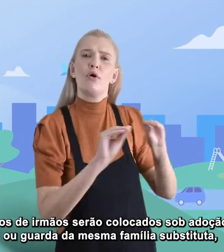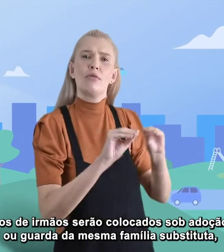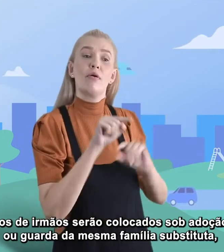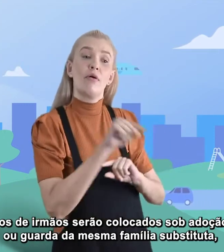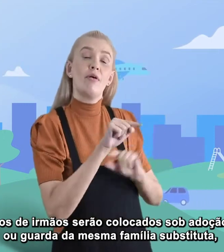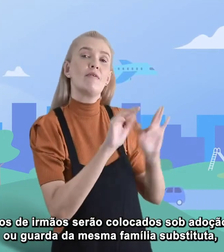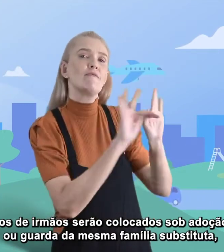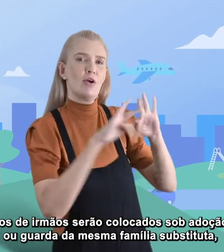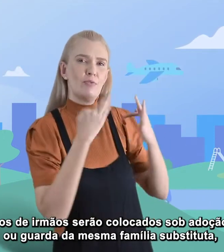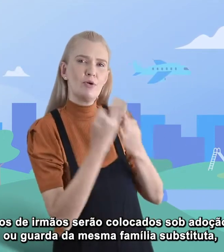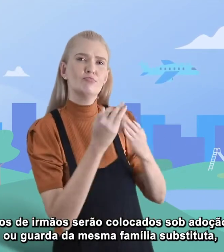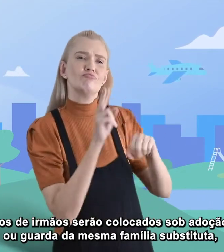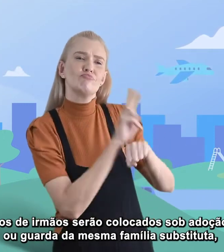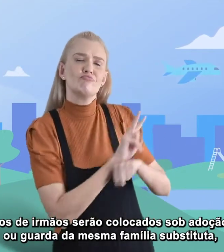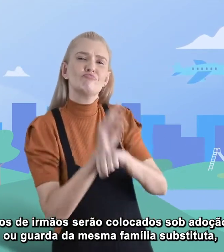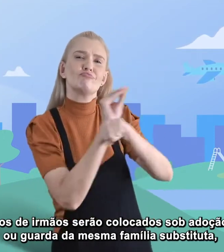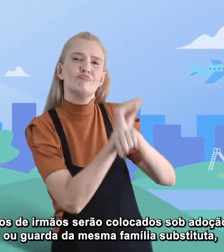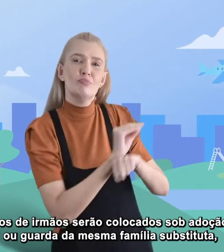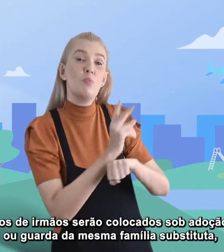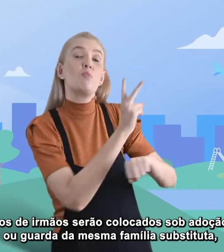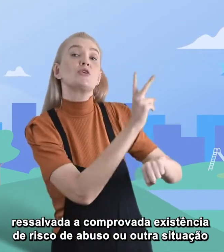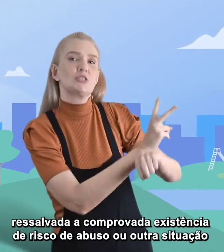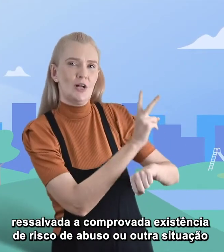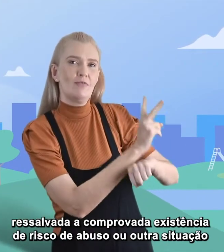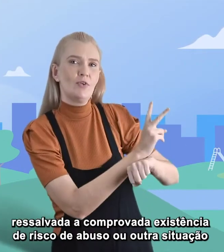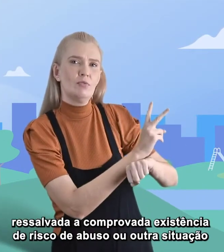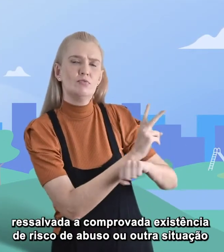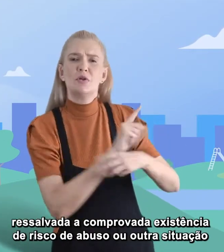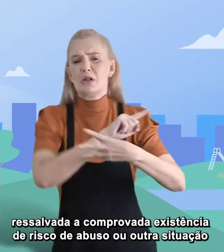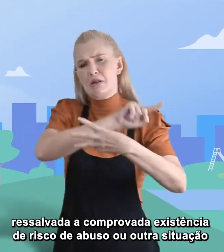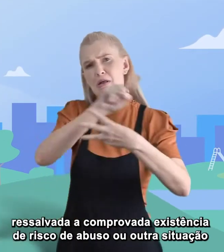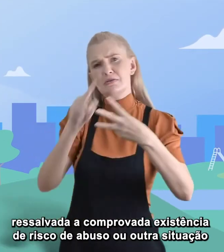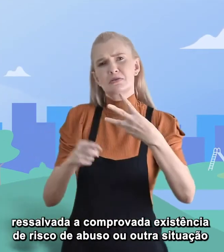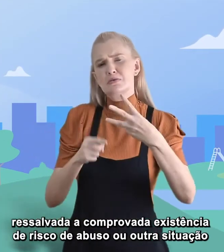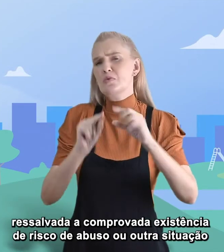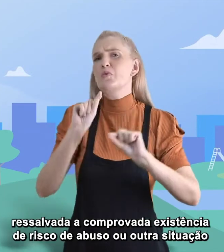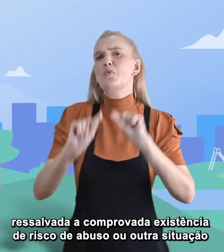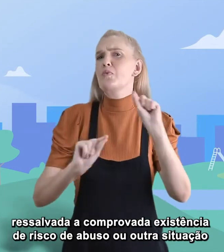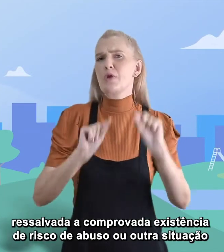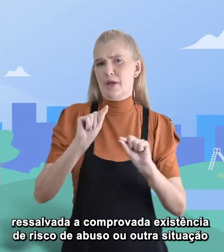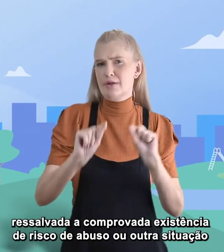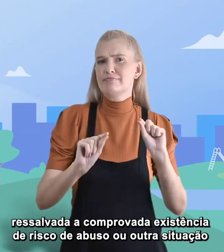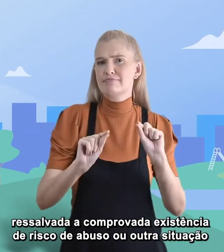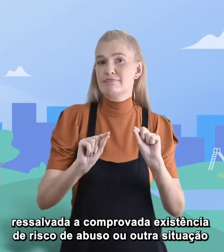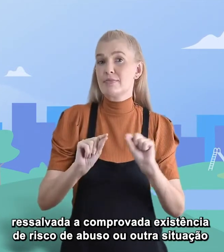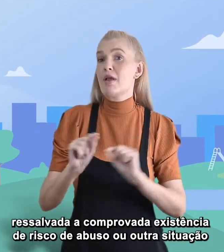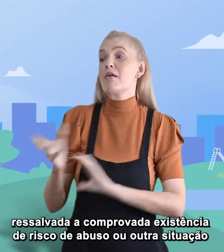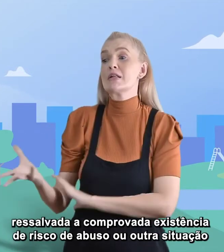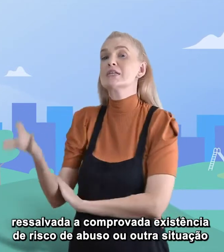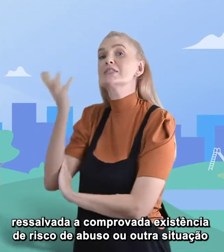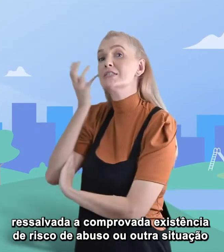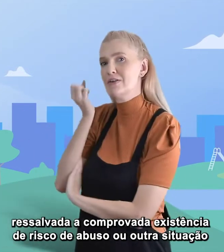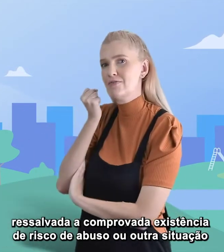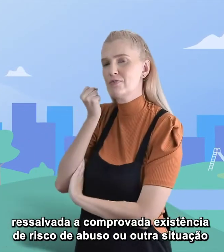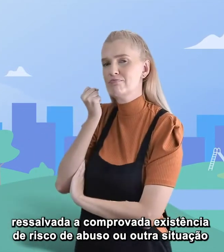da mesma família substituta, ressalvada a comprovada existência de risco de abuso ou